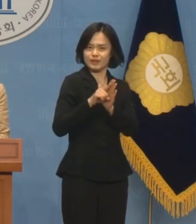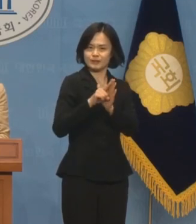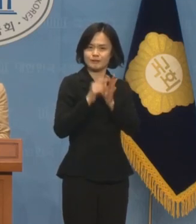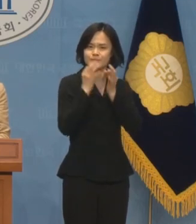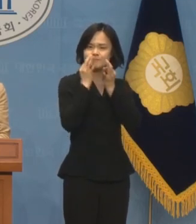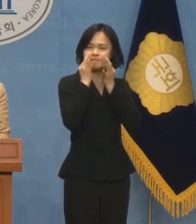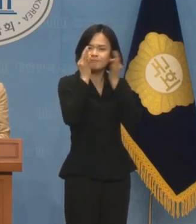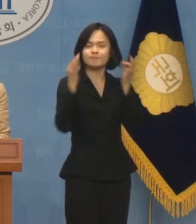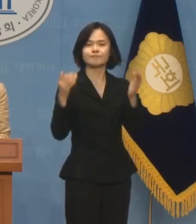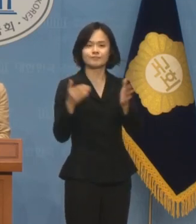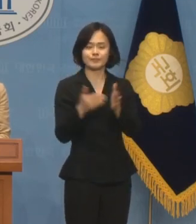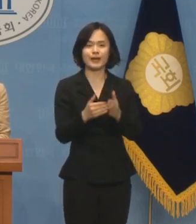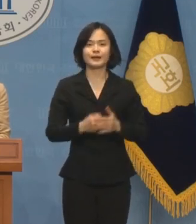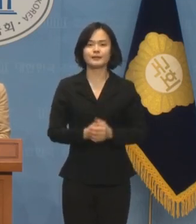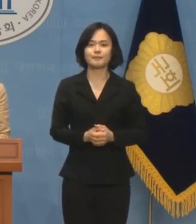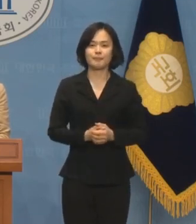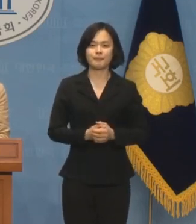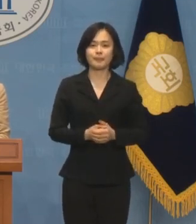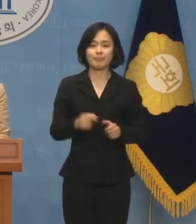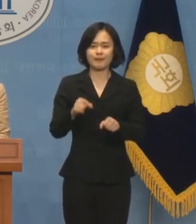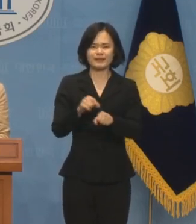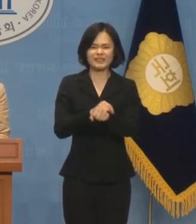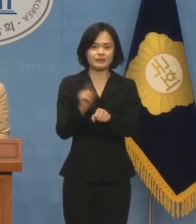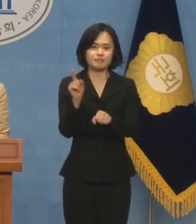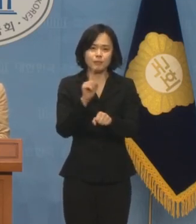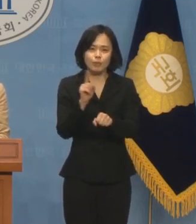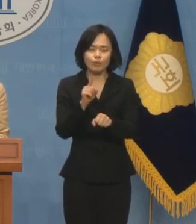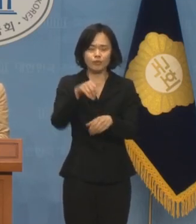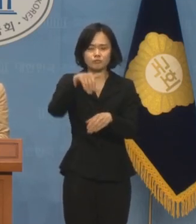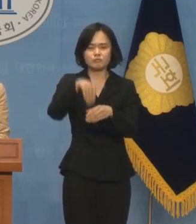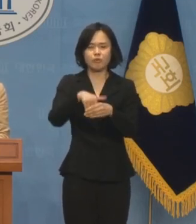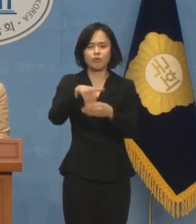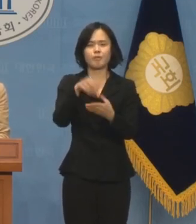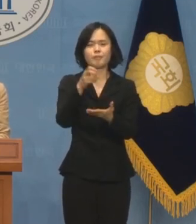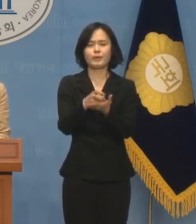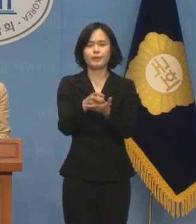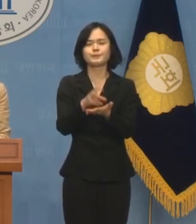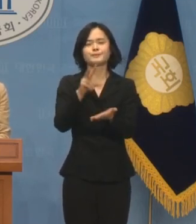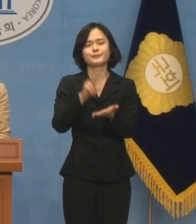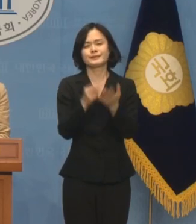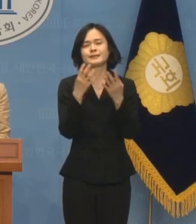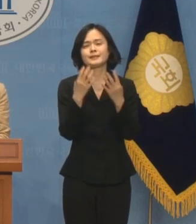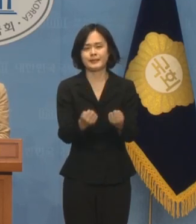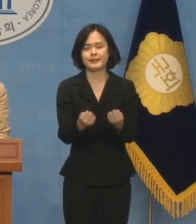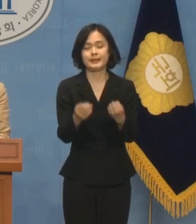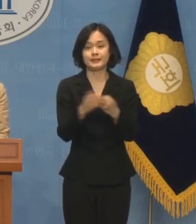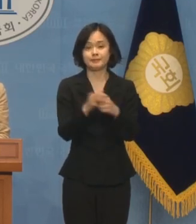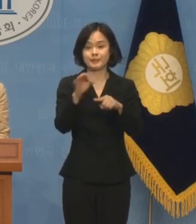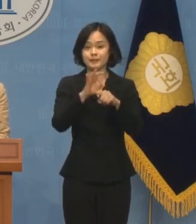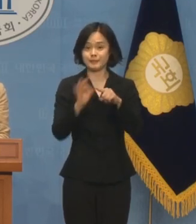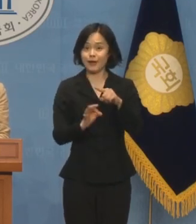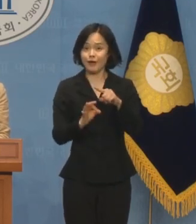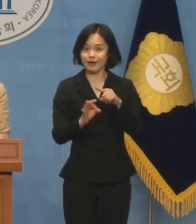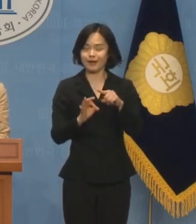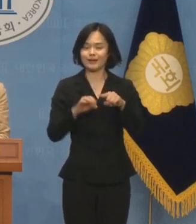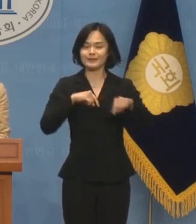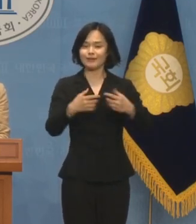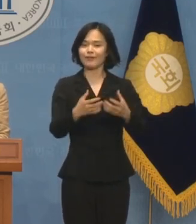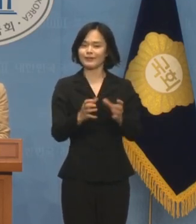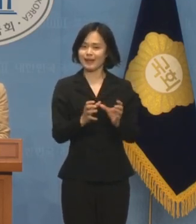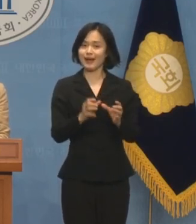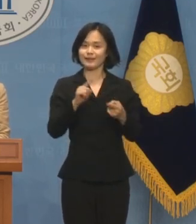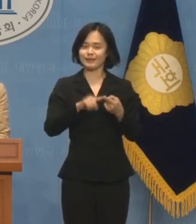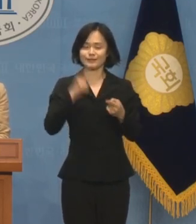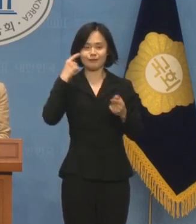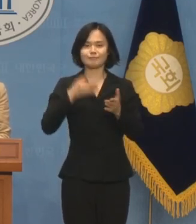고군분투했습니다 특히 선거제도 퇴행을 막기 위해 비례연합 정당을 먼저 제한해 연동형 비례대표제를